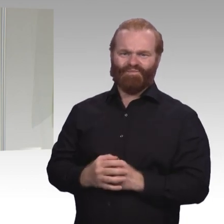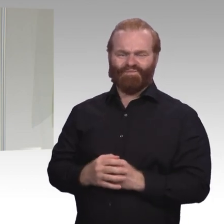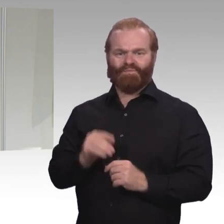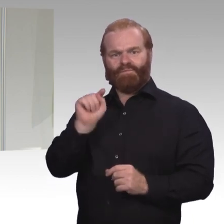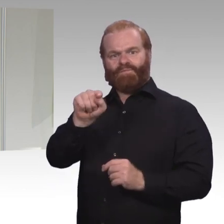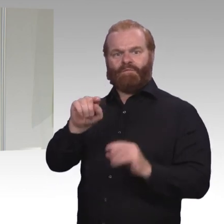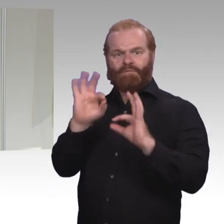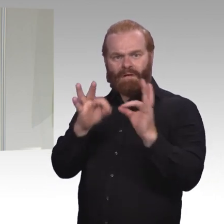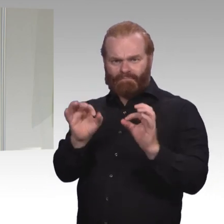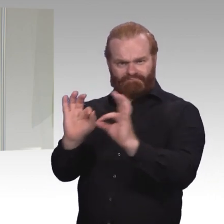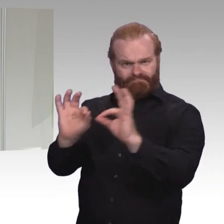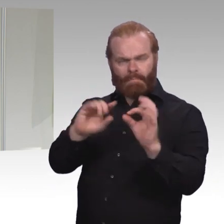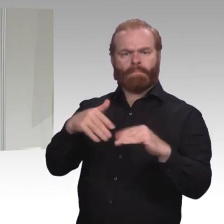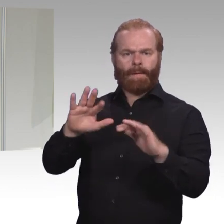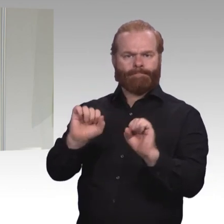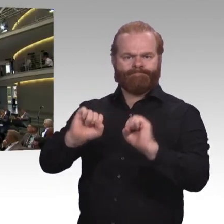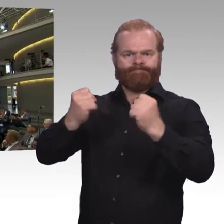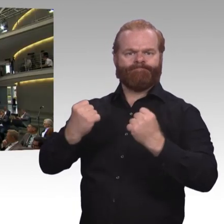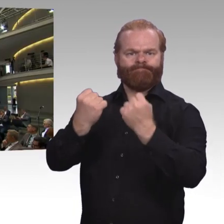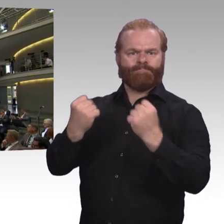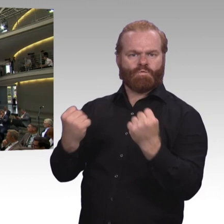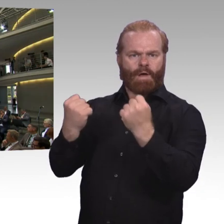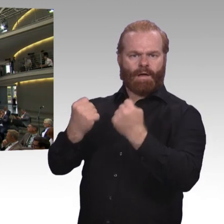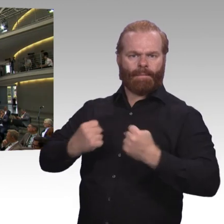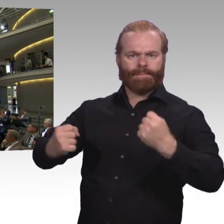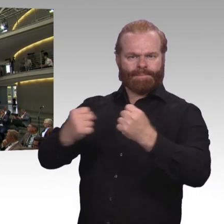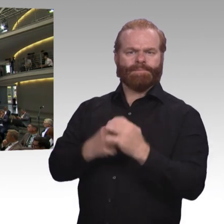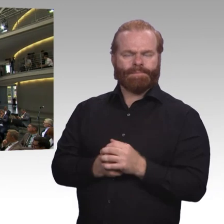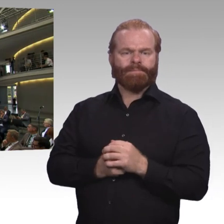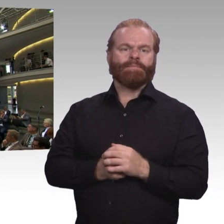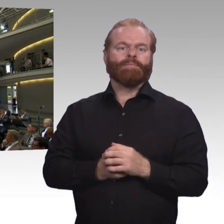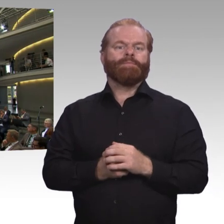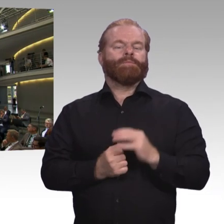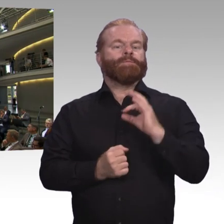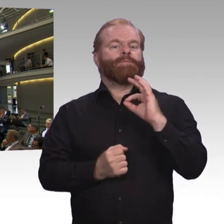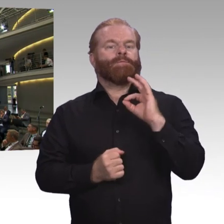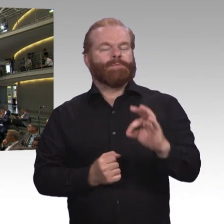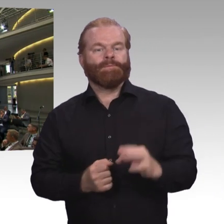Bündnis und keine internationale Organisation kann sich das anmaßen.